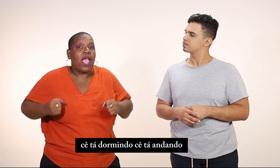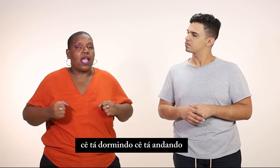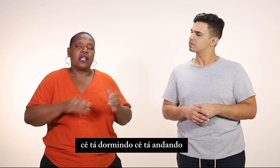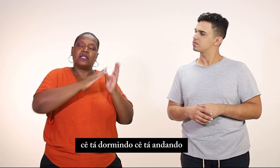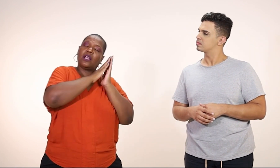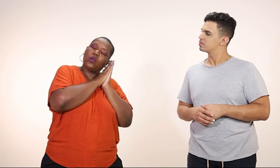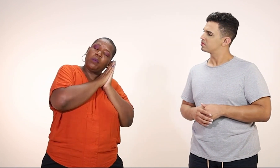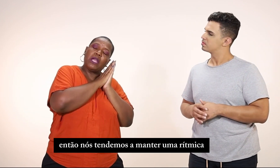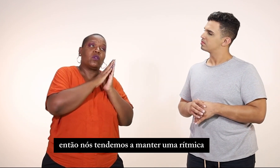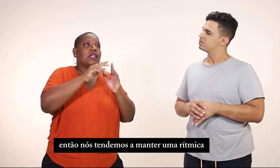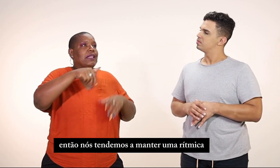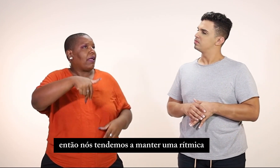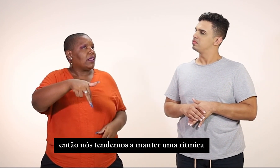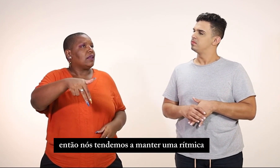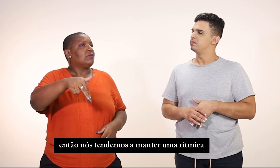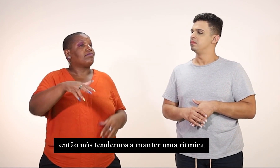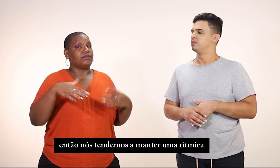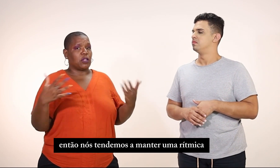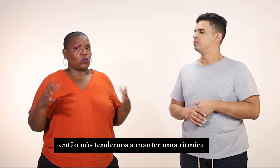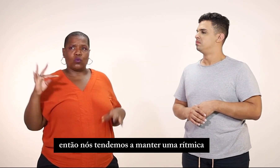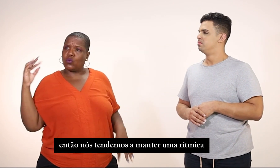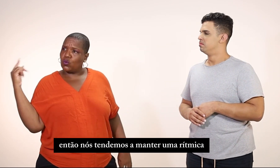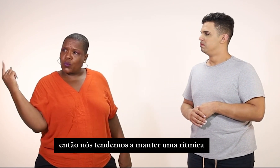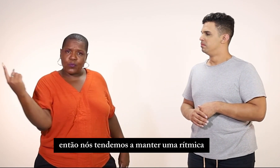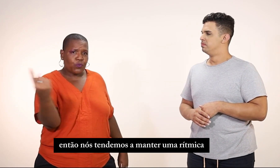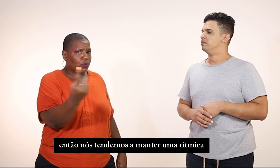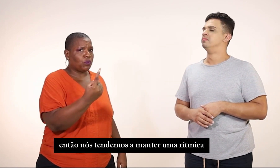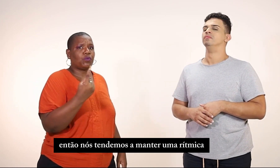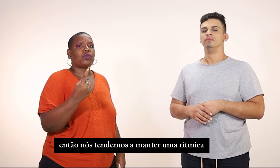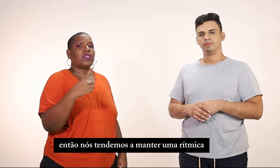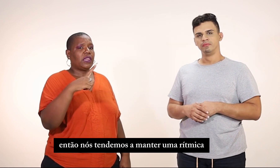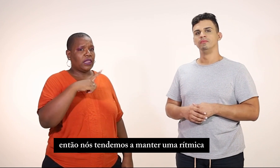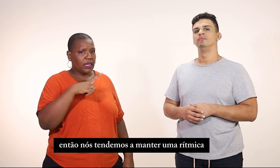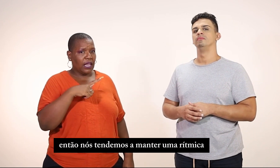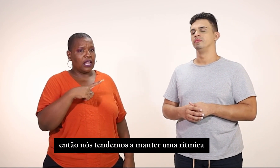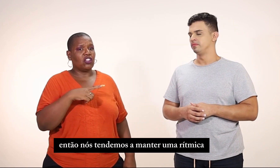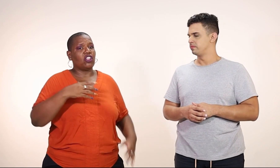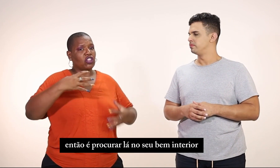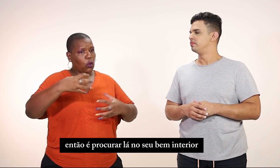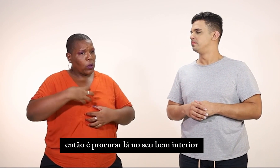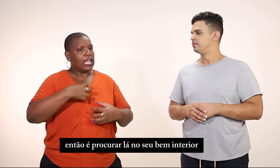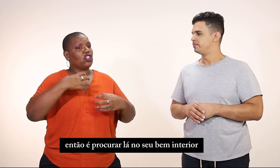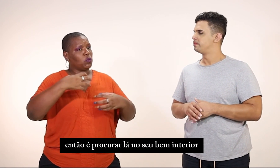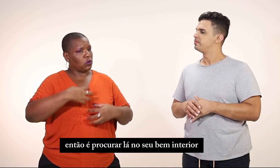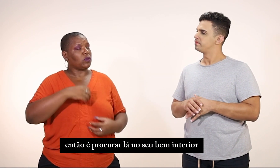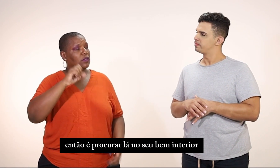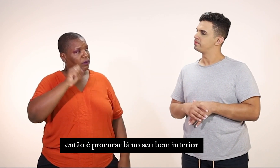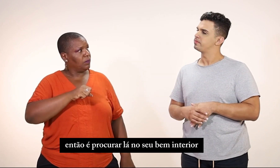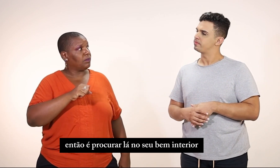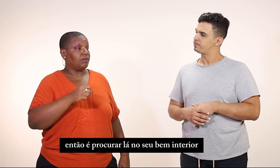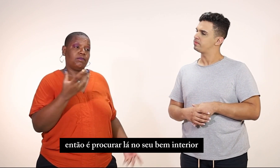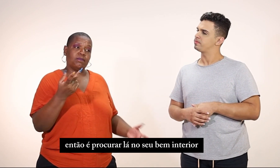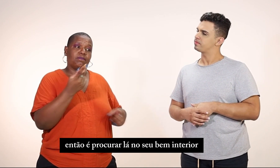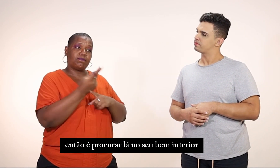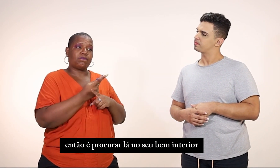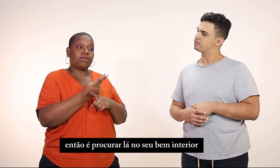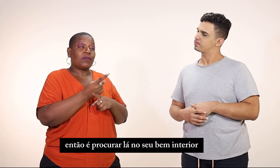andando. Então, nós tendemos a manter uma rítmica. Então, é procurar lá no seu bem